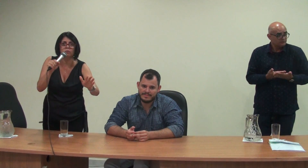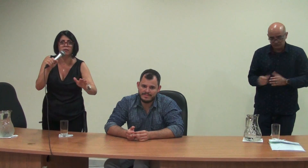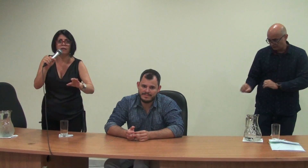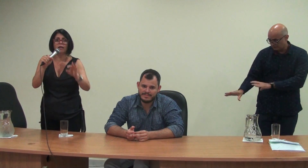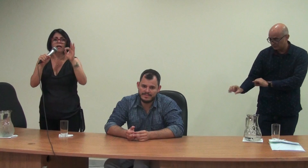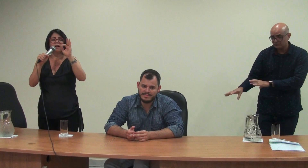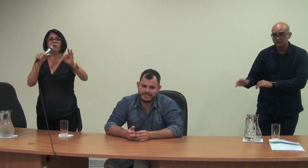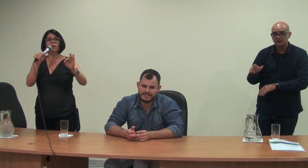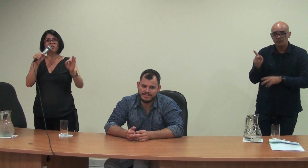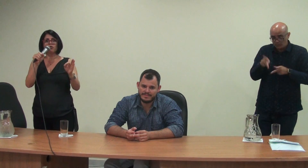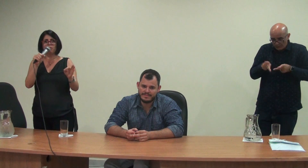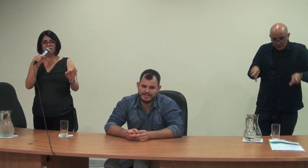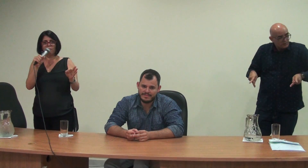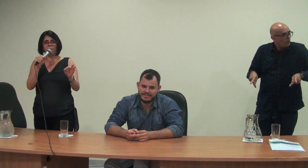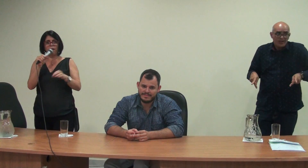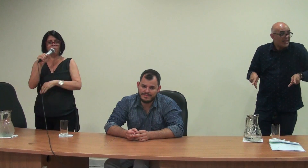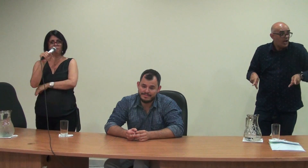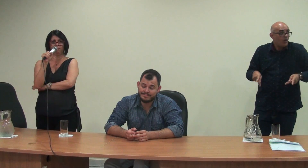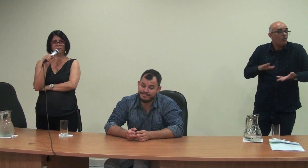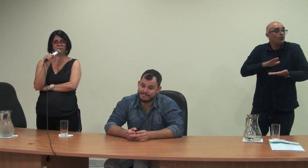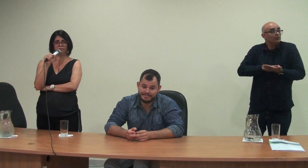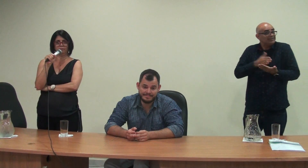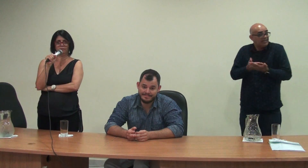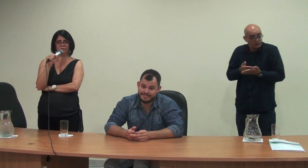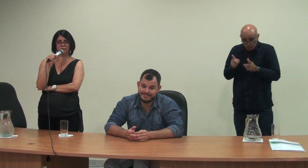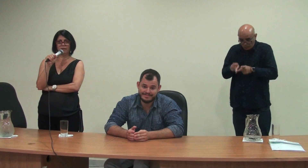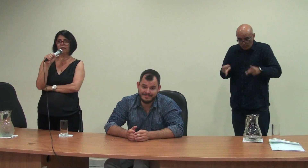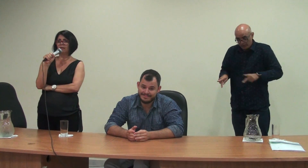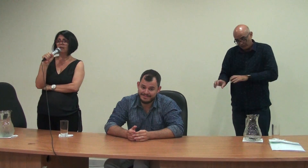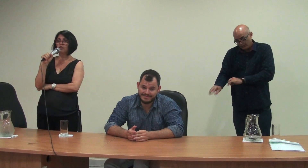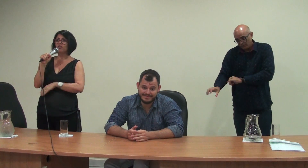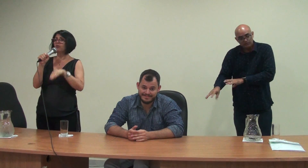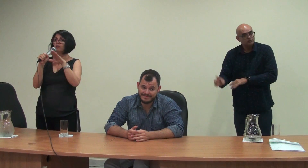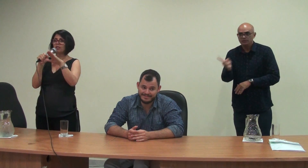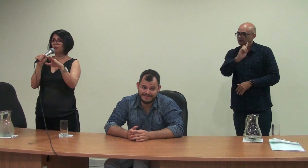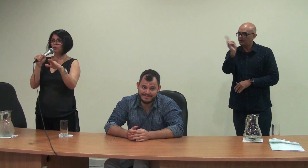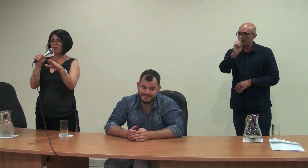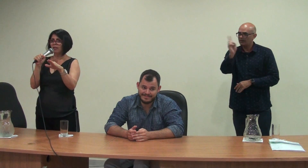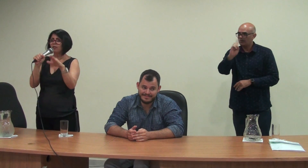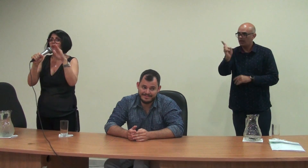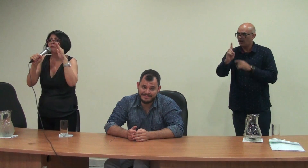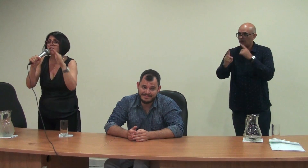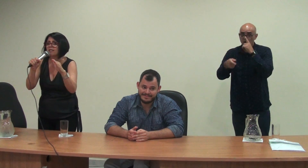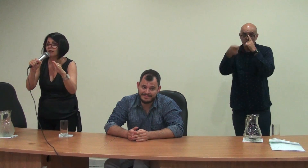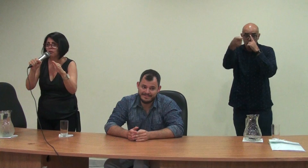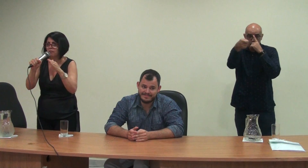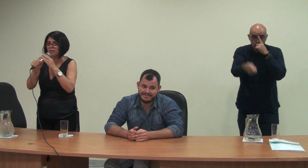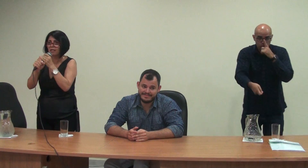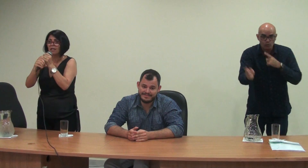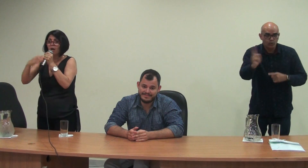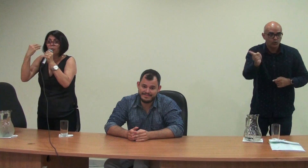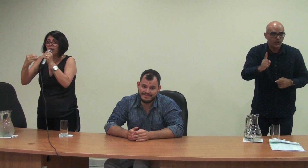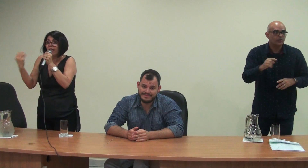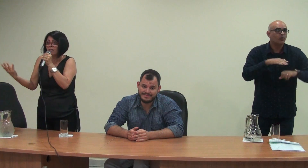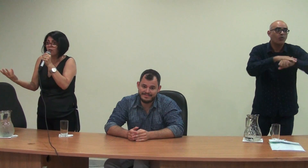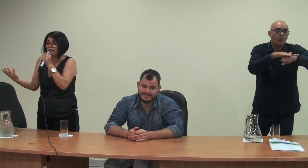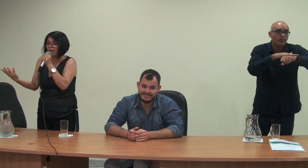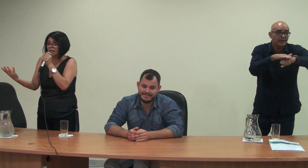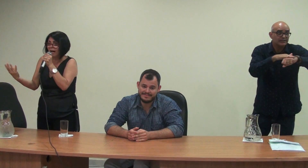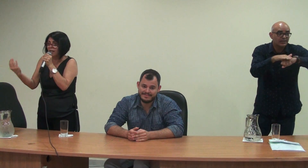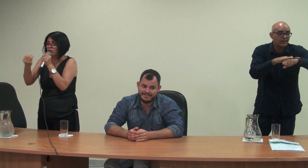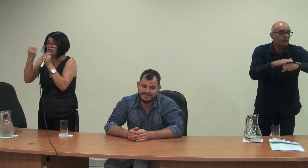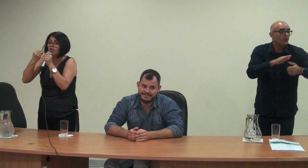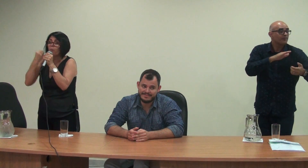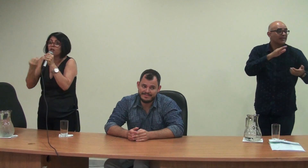criança surda. Ele não pode assumir esse papel. Gente, eu não estou sendo dura aqui, estou conversando com vocês, porque essa é a